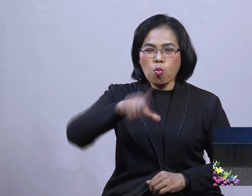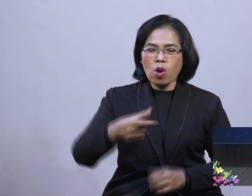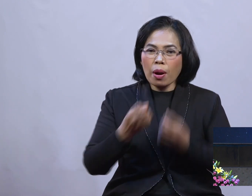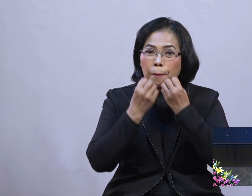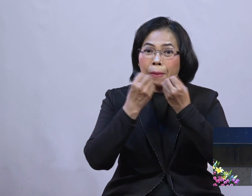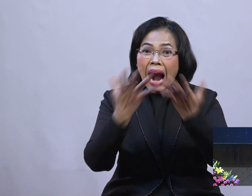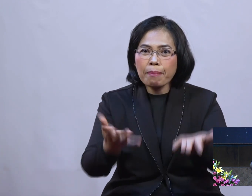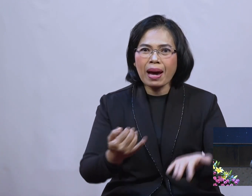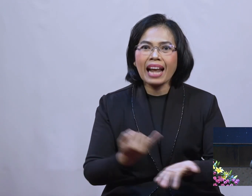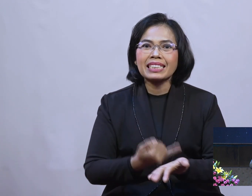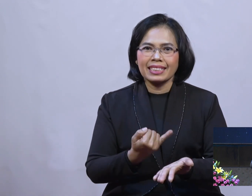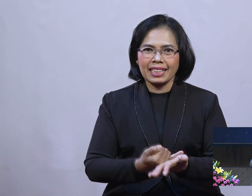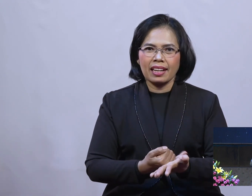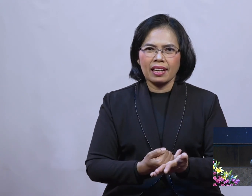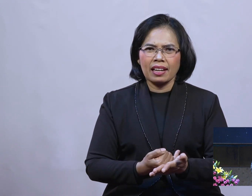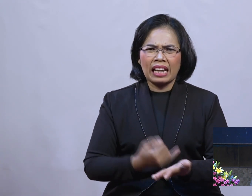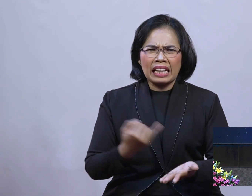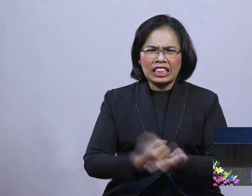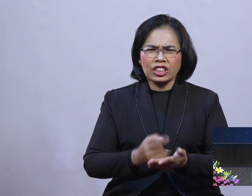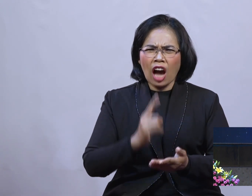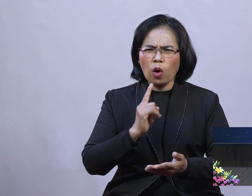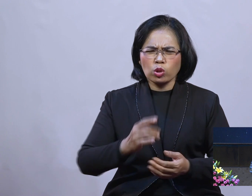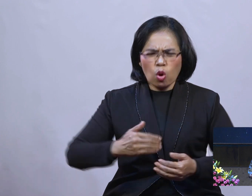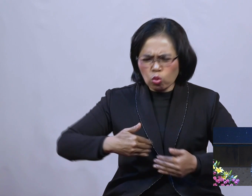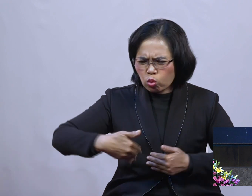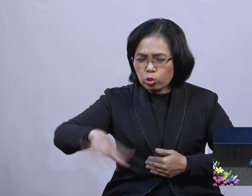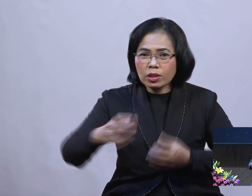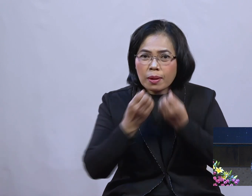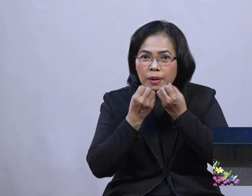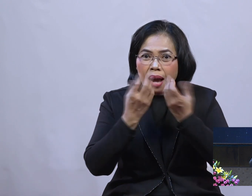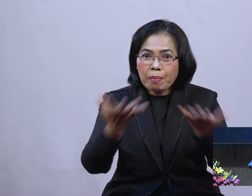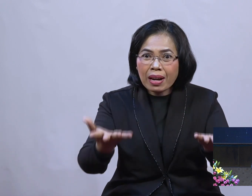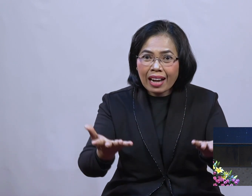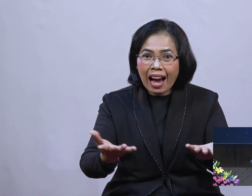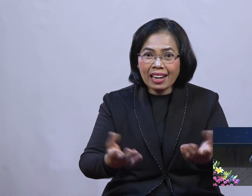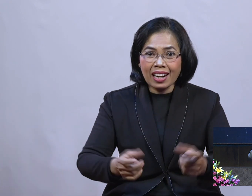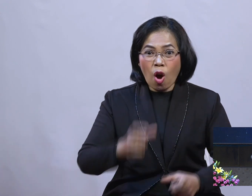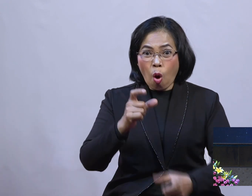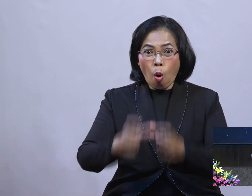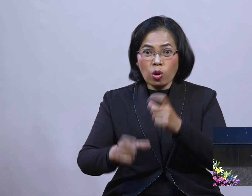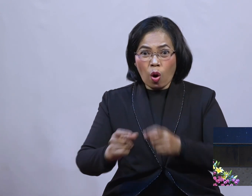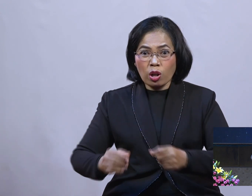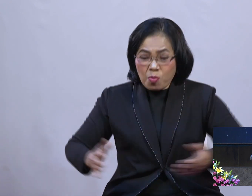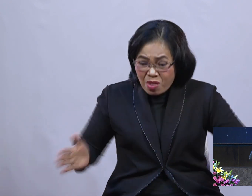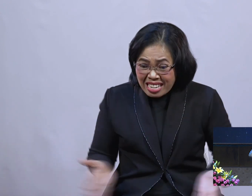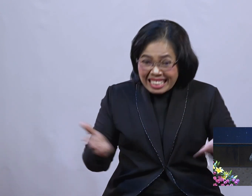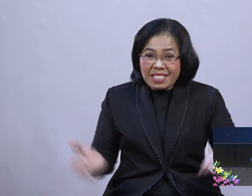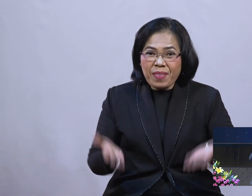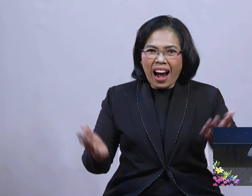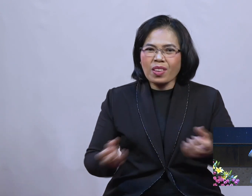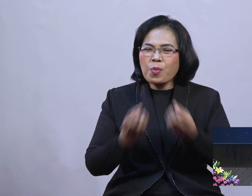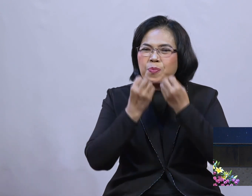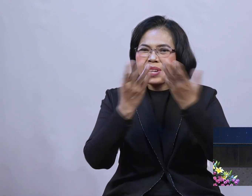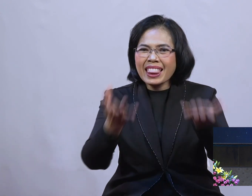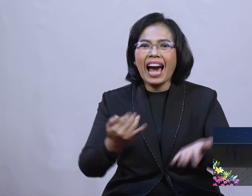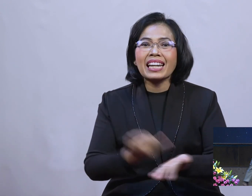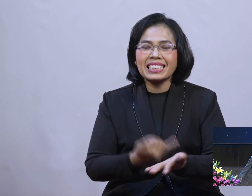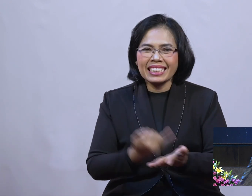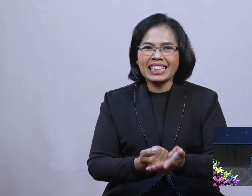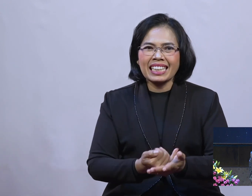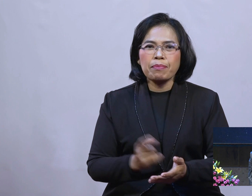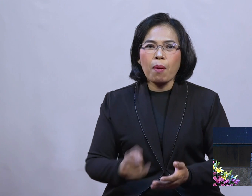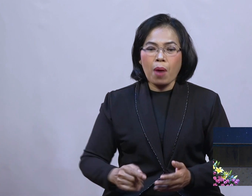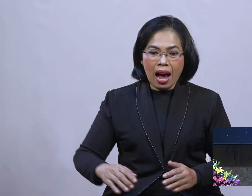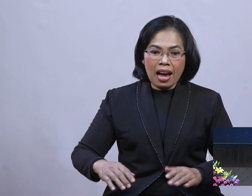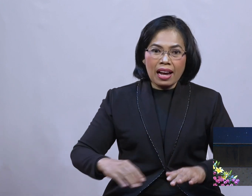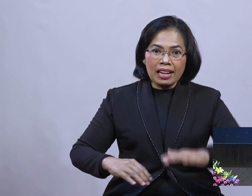Injil Injil harus dikabarkan yang setiap orang harus diberi semangat untuk mengabarkan Injil memberitakan body bawah kolong